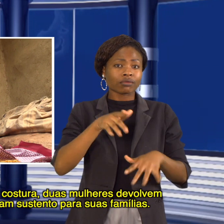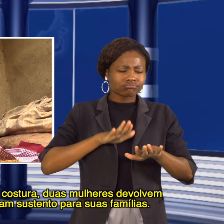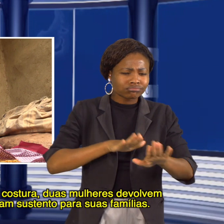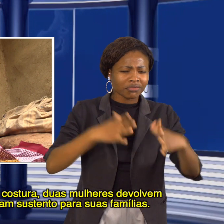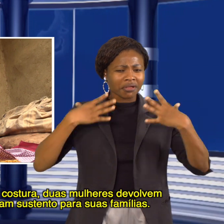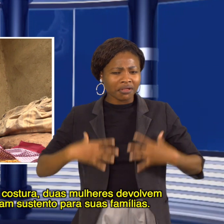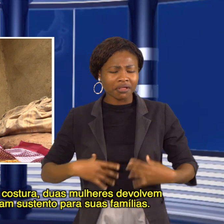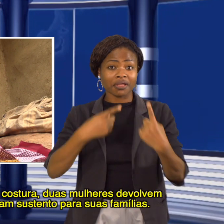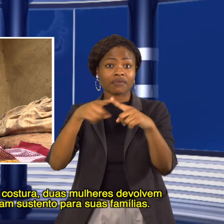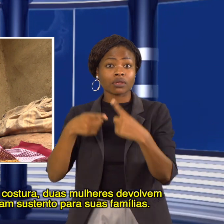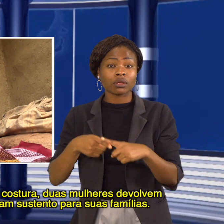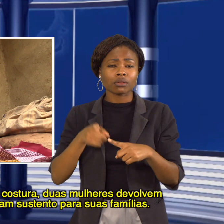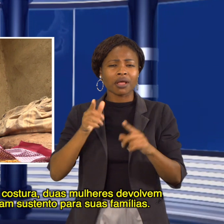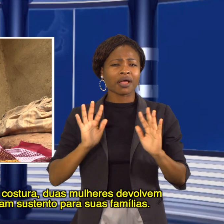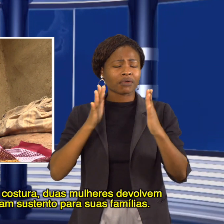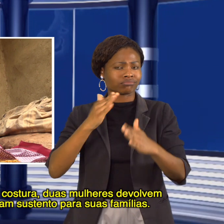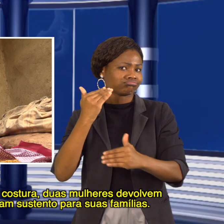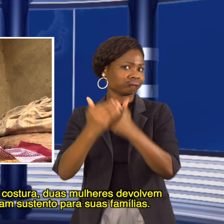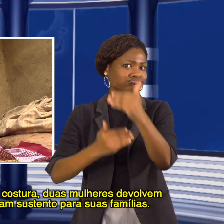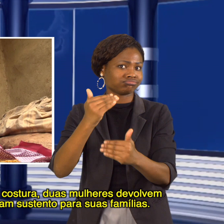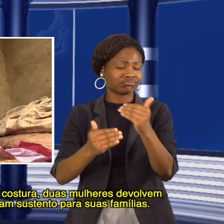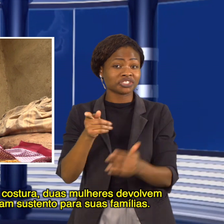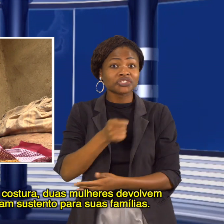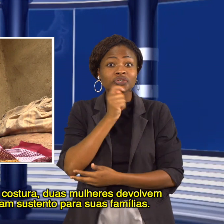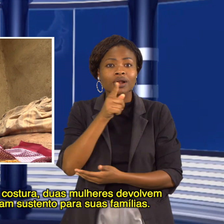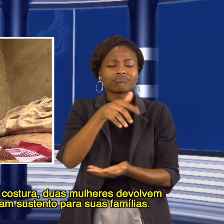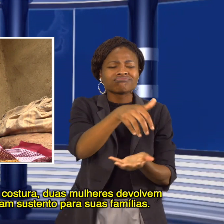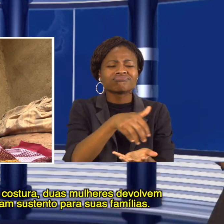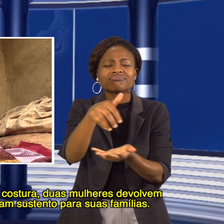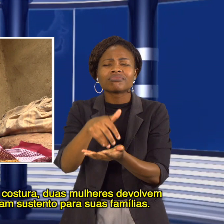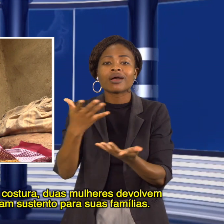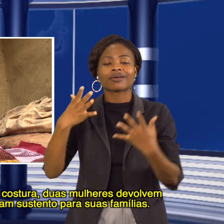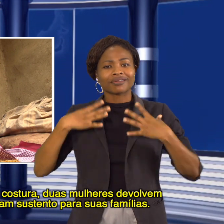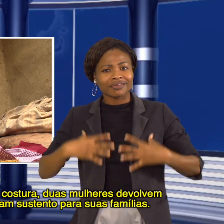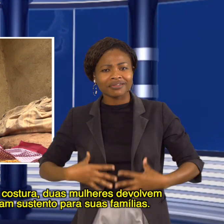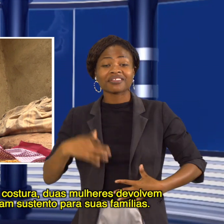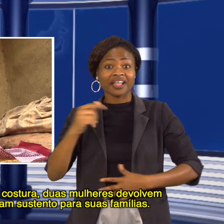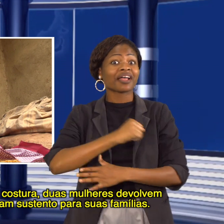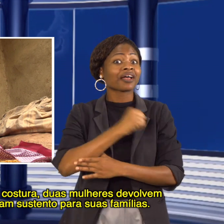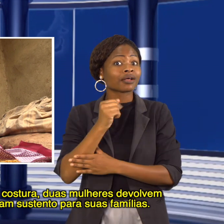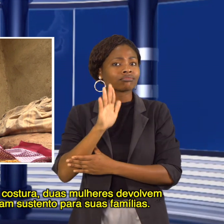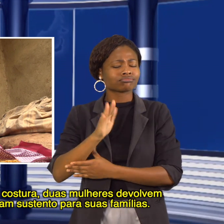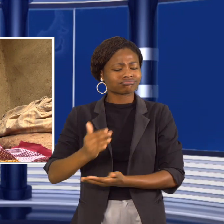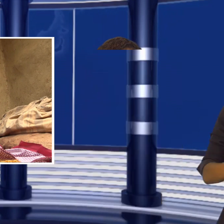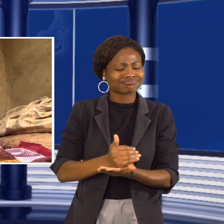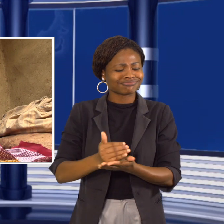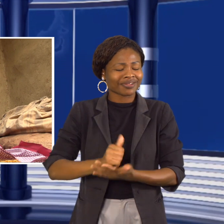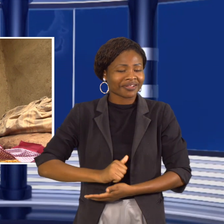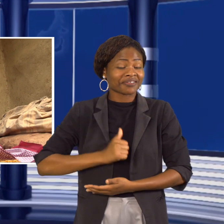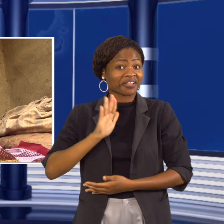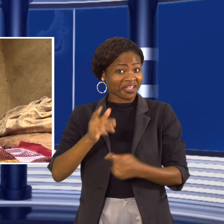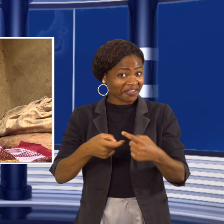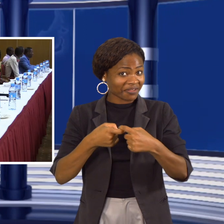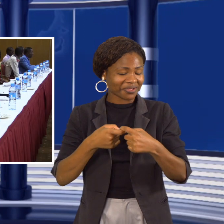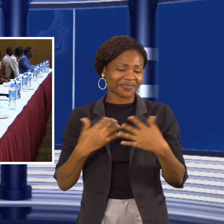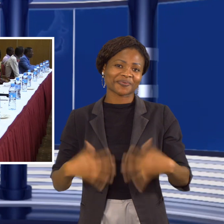Com recurso a uma máquina de costura, duas mulheres devolvem vida a peças de roupa e ganham sustento para as suas famílias.